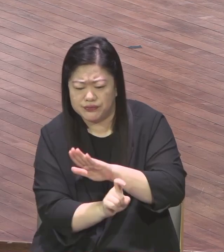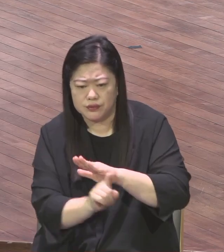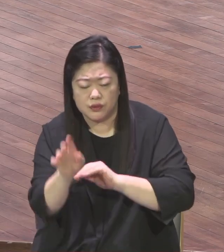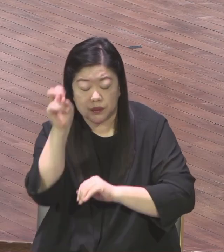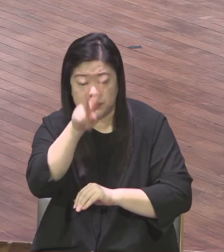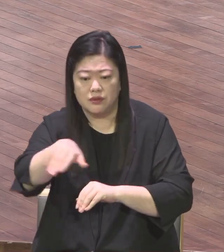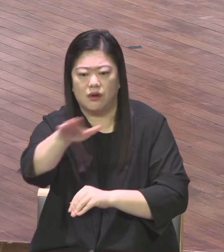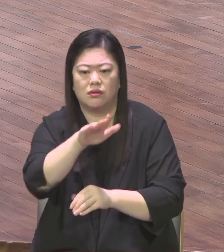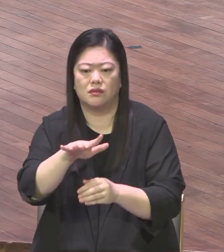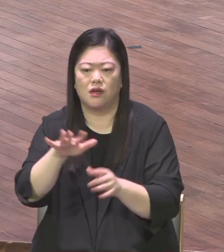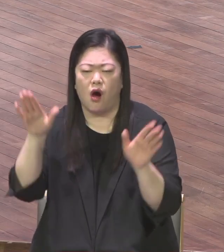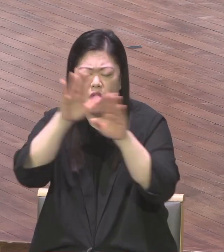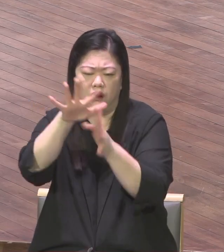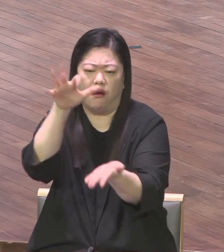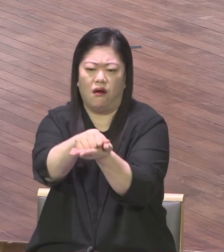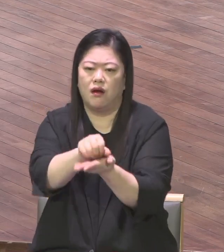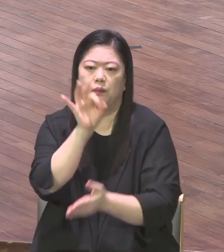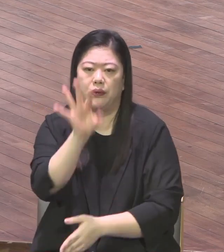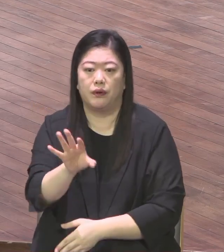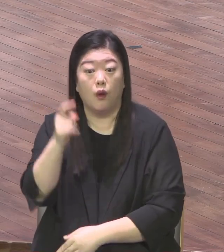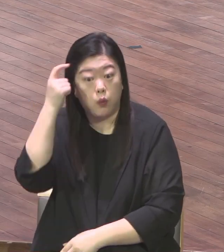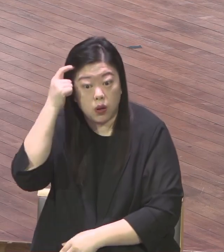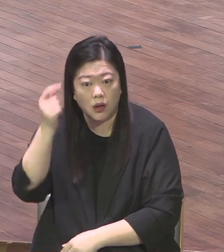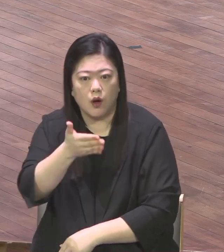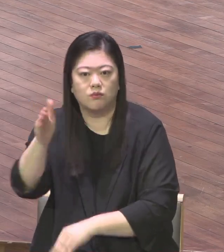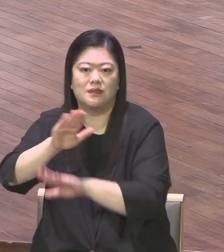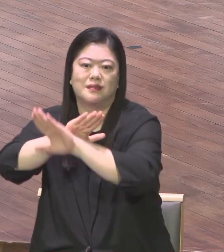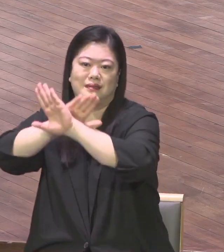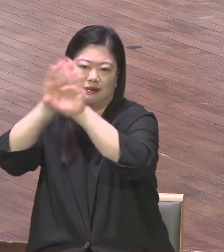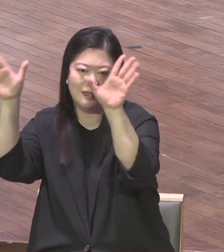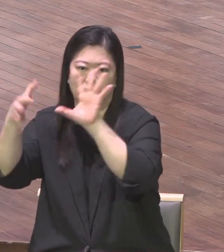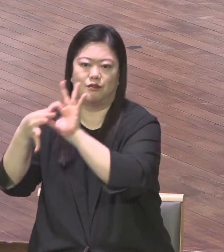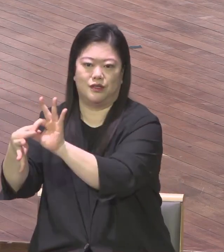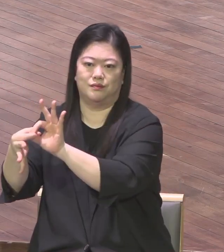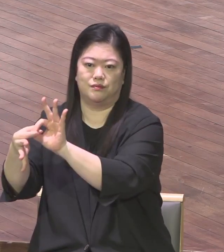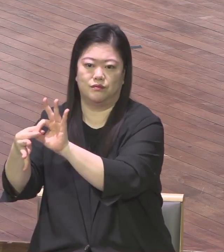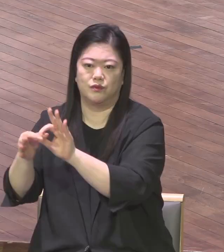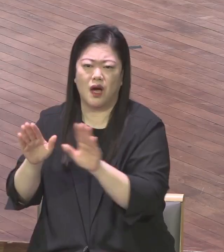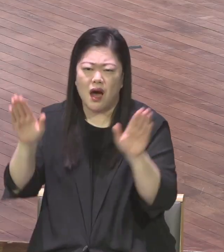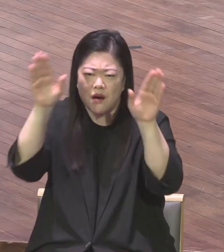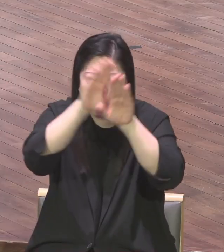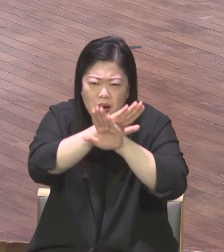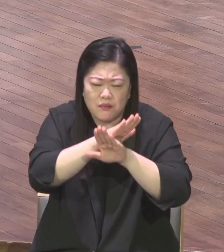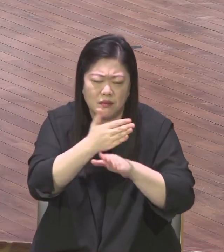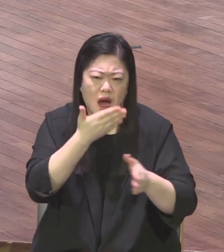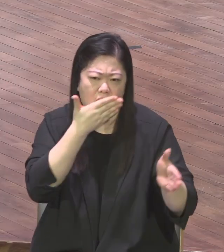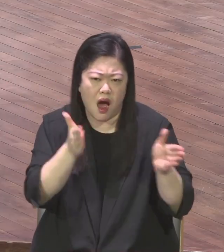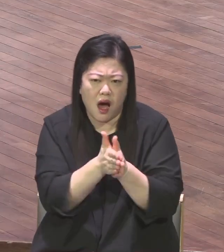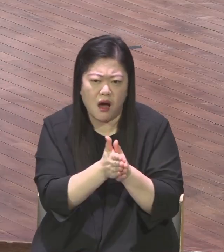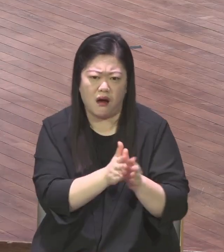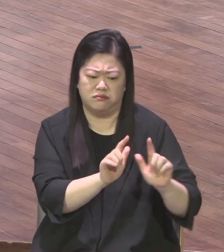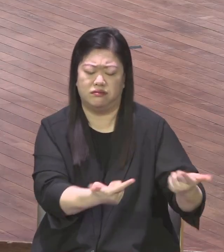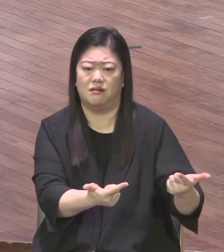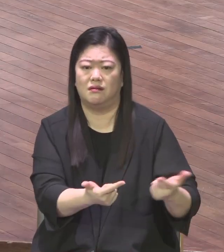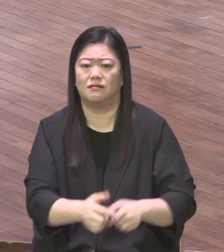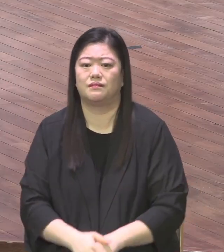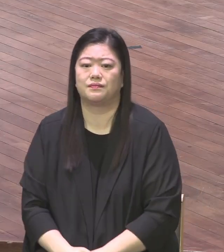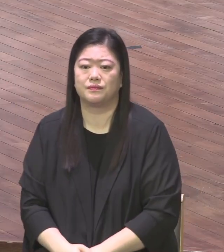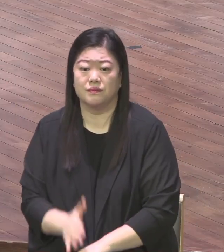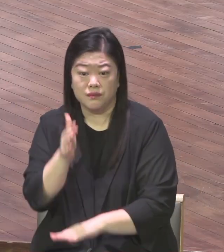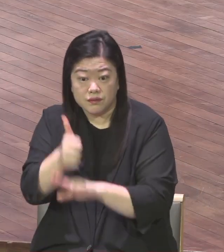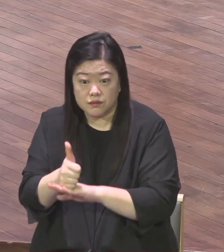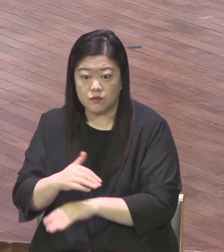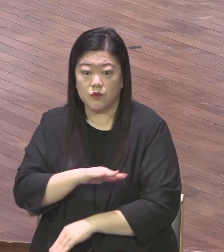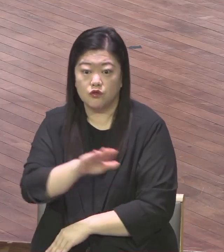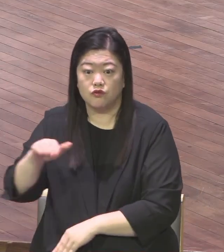임하지 못하리니 너희는 다 빛의 아들이요 낮의 아들이라. 우리가 밤이나 어둠에 속하지 아니하나니 그러므로